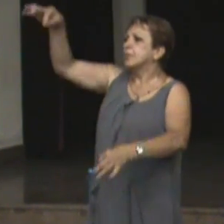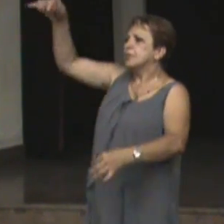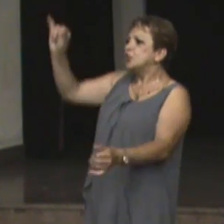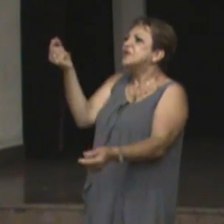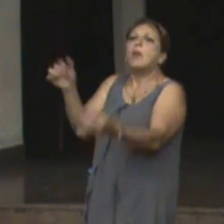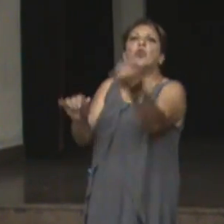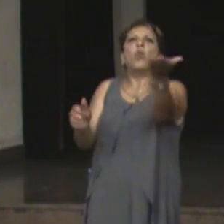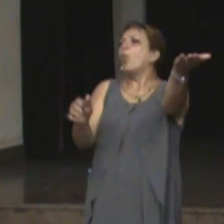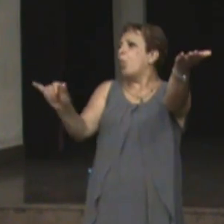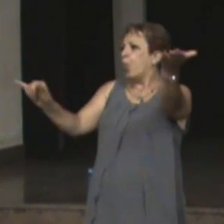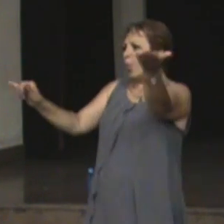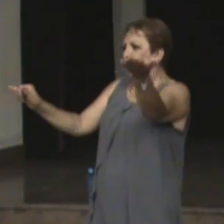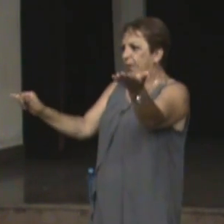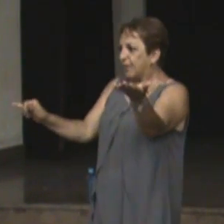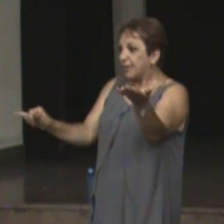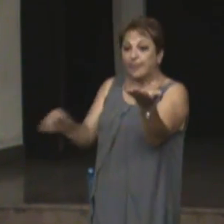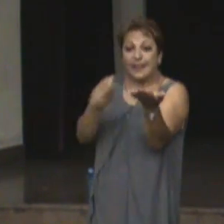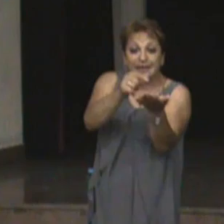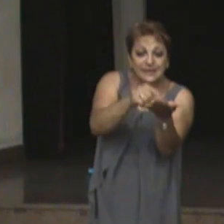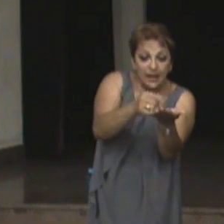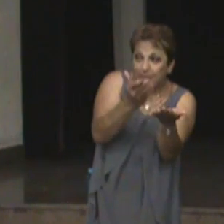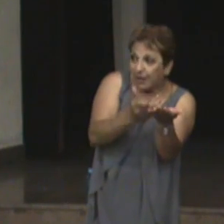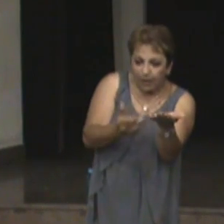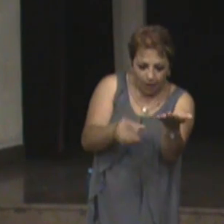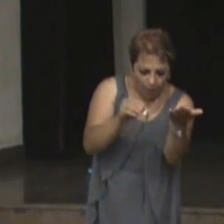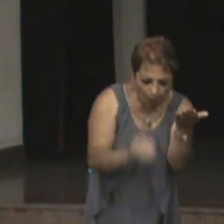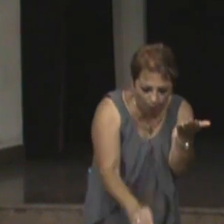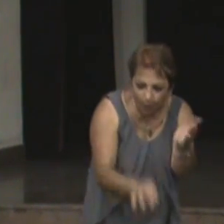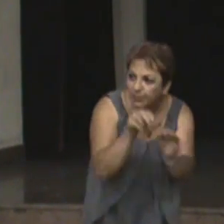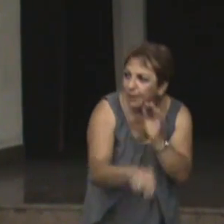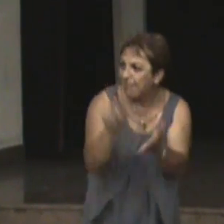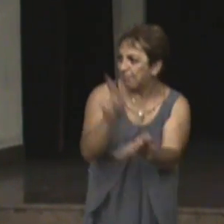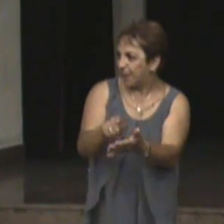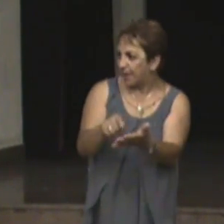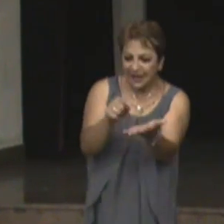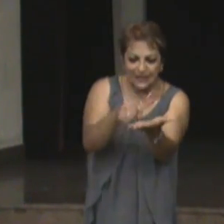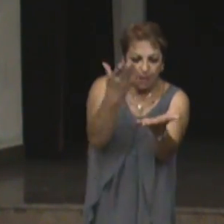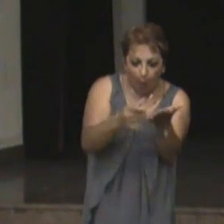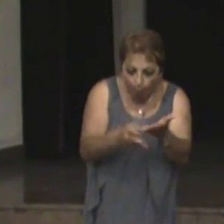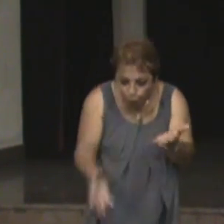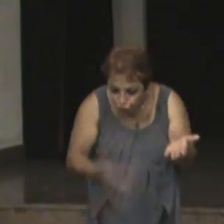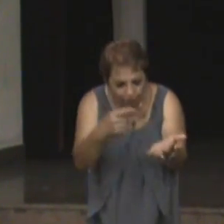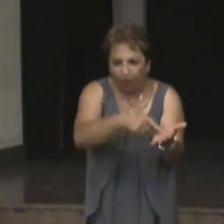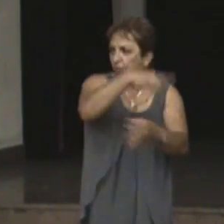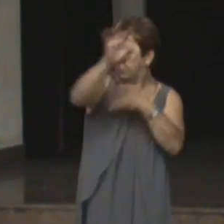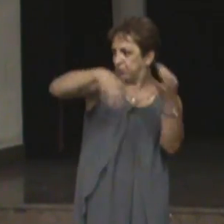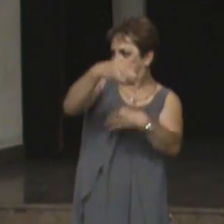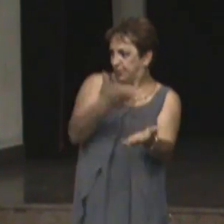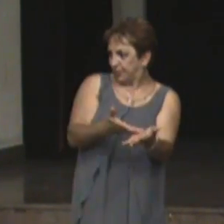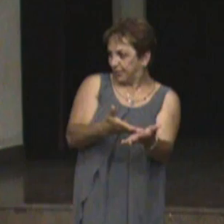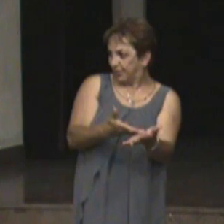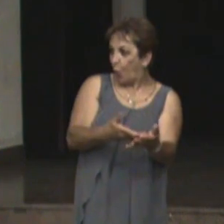բան է դառնում, որովհետև եթե հողը սերմ չունի իր մեջ, պտուղ պիտի չտա, ուրեմն ժամանակի ընթացքում հողը դառնում